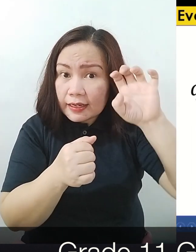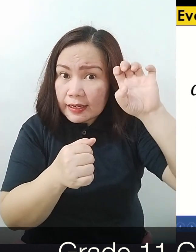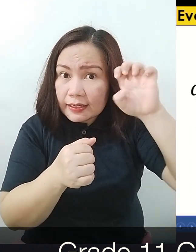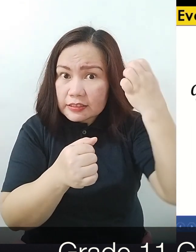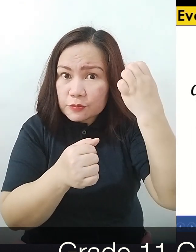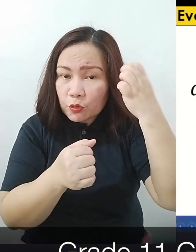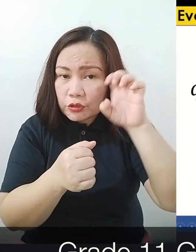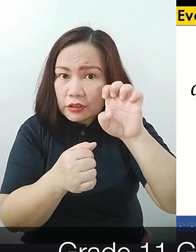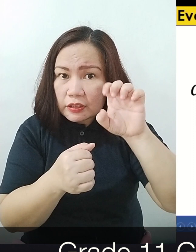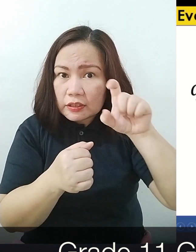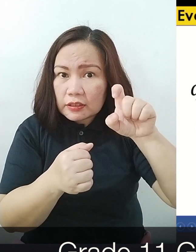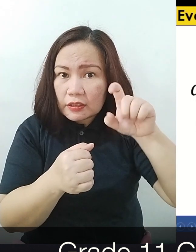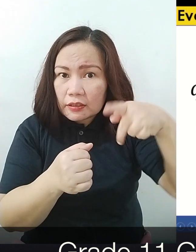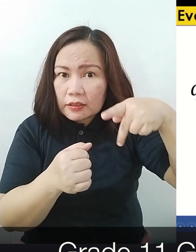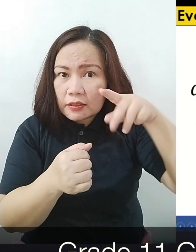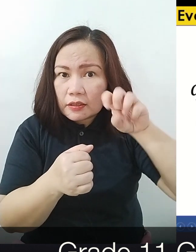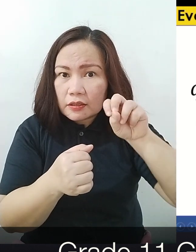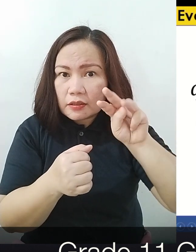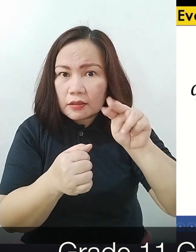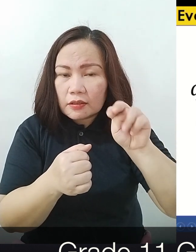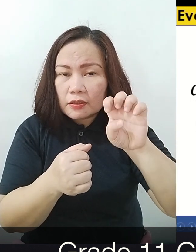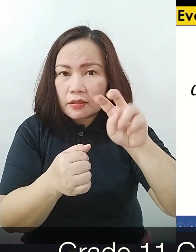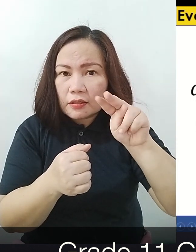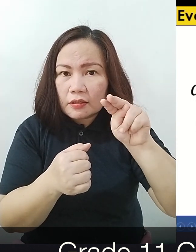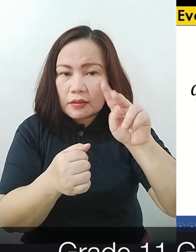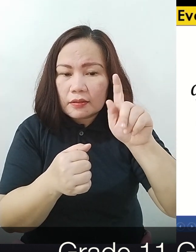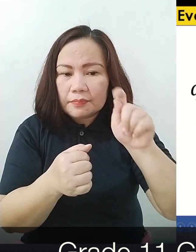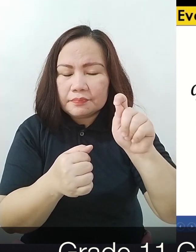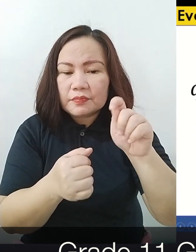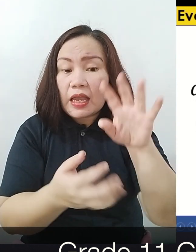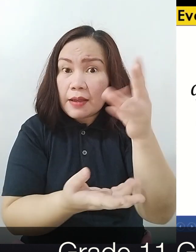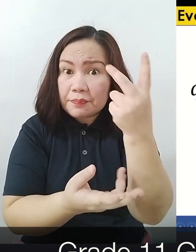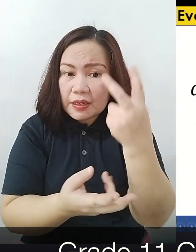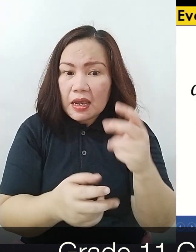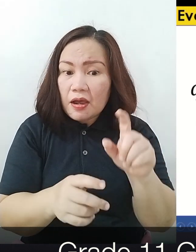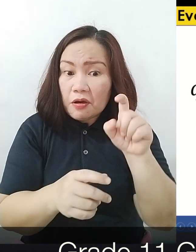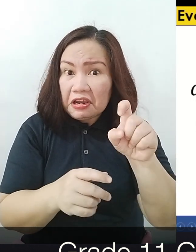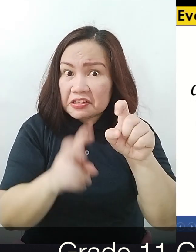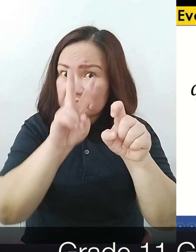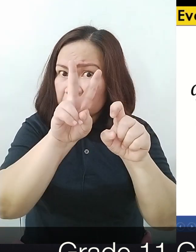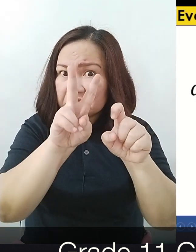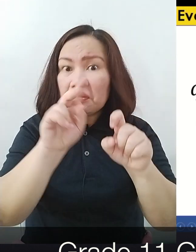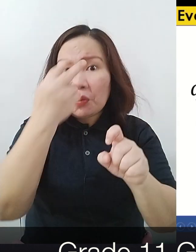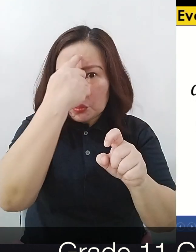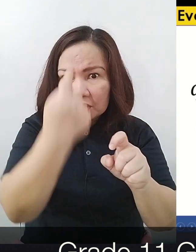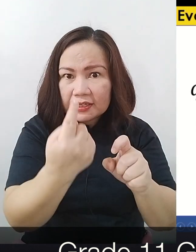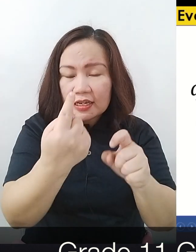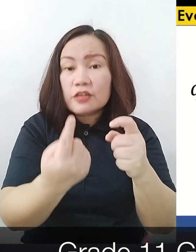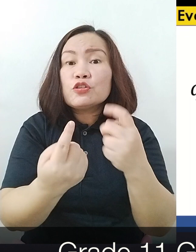ay ito. Meron ba siyang kasama dyan? Wala. So, copy 4x squared.